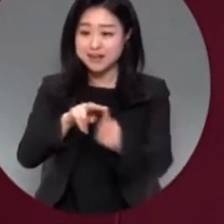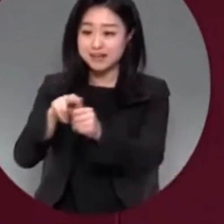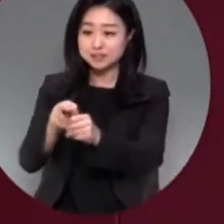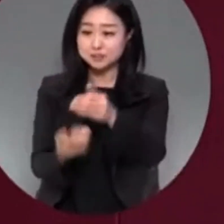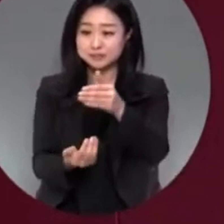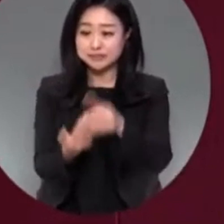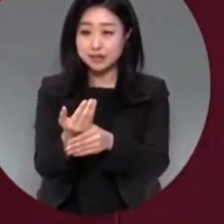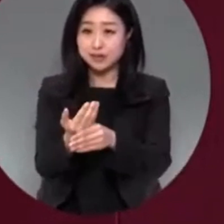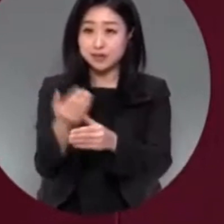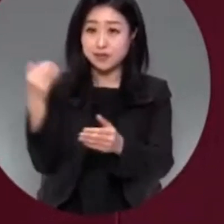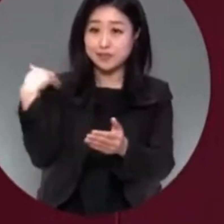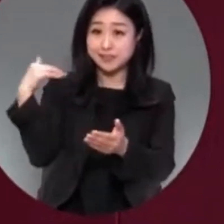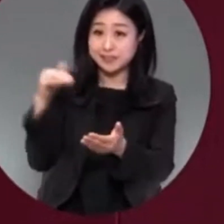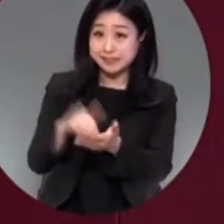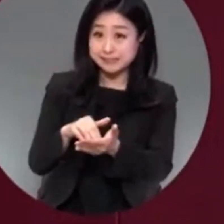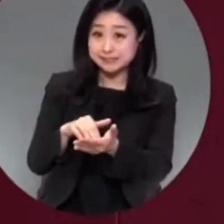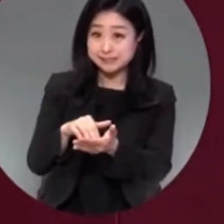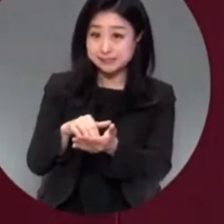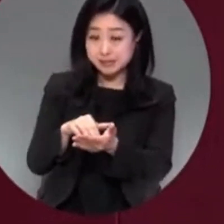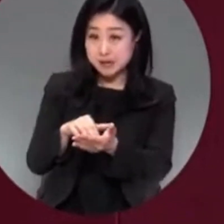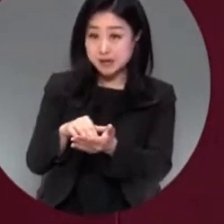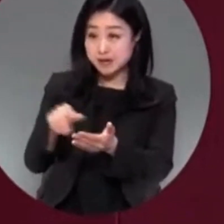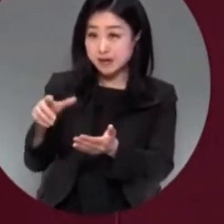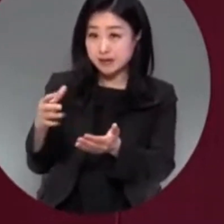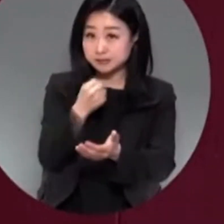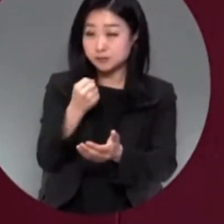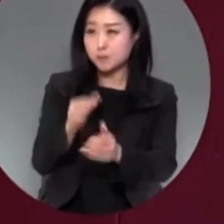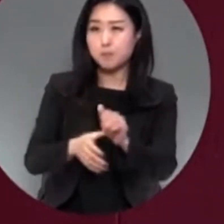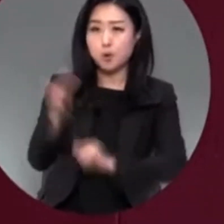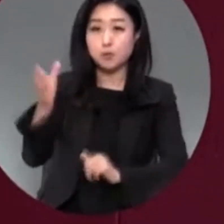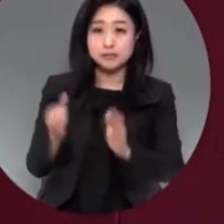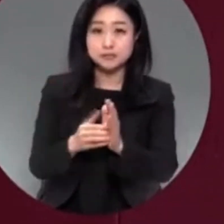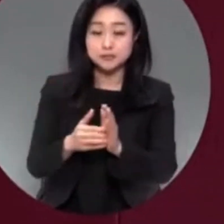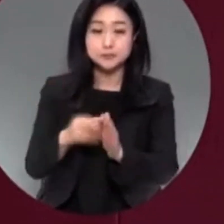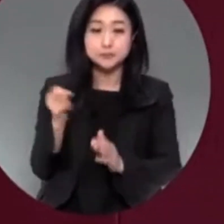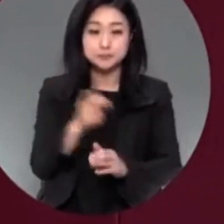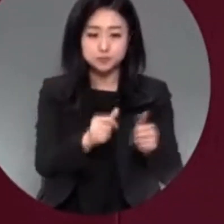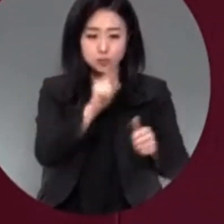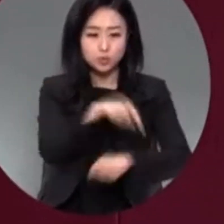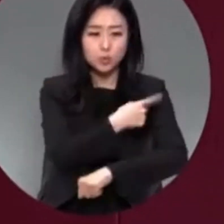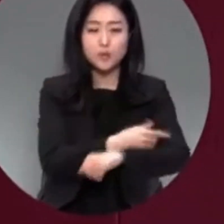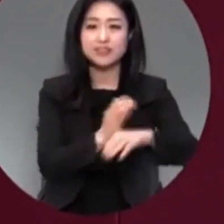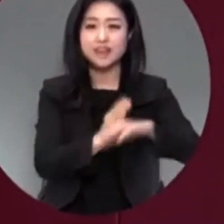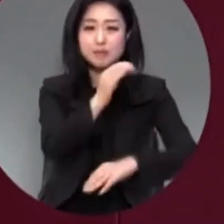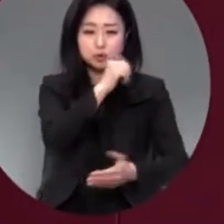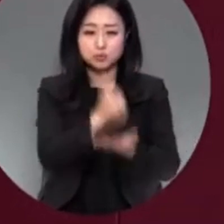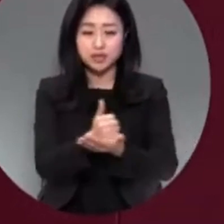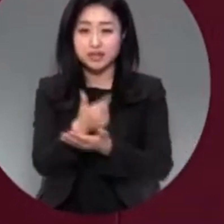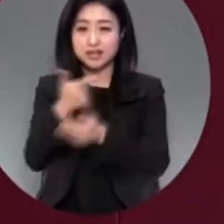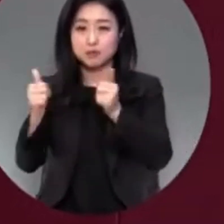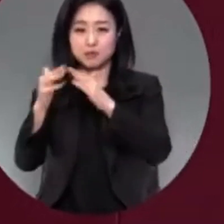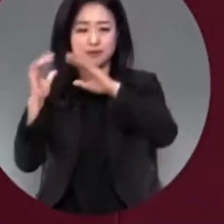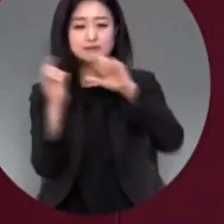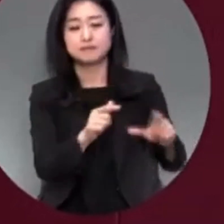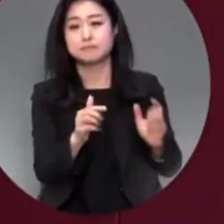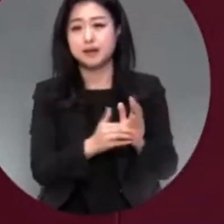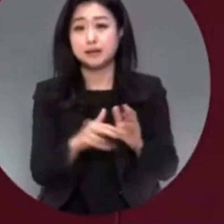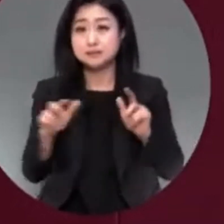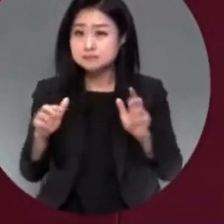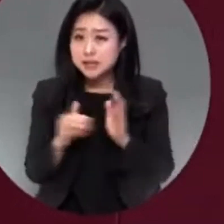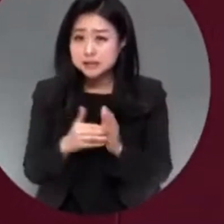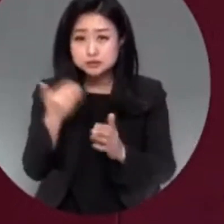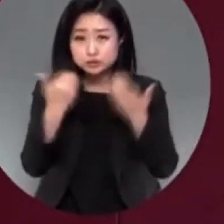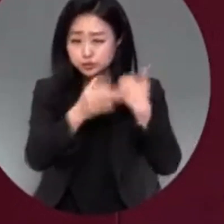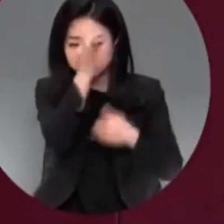보복하는 수사와 기소를 감행했습니다. 그 결과 사상 최초로 공소권 남용 판결이 대법원에서 확정되었음에도 지금껏 누구